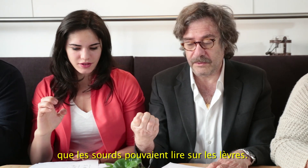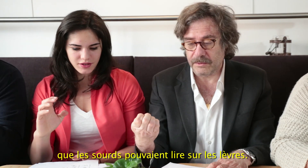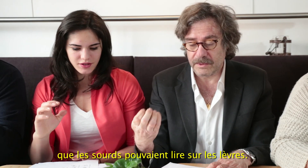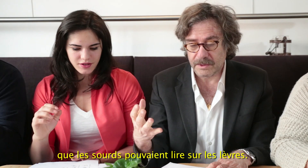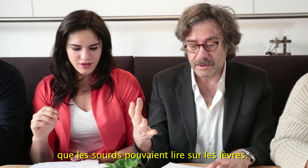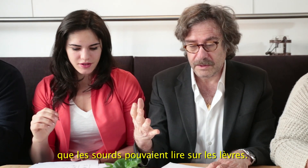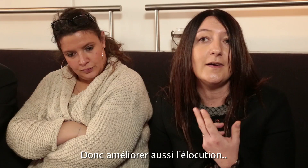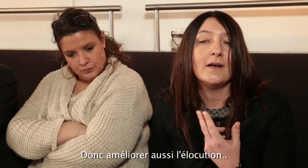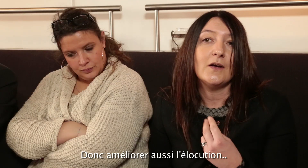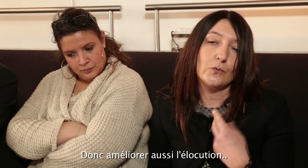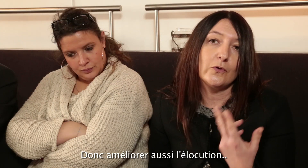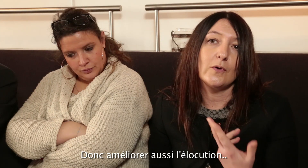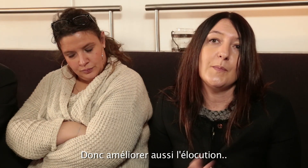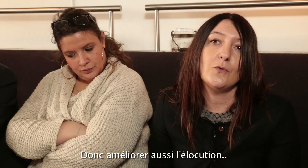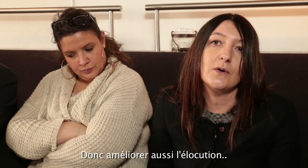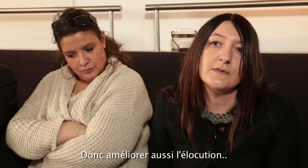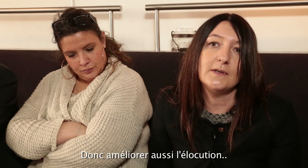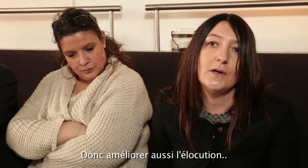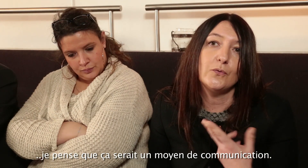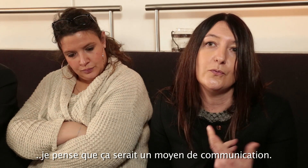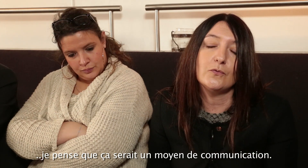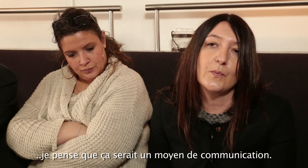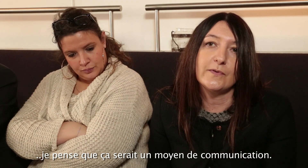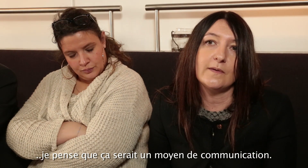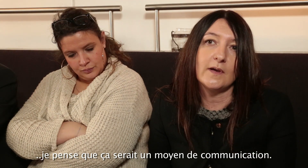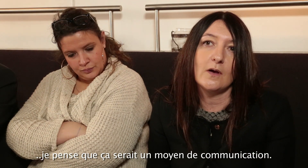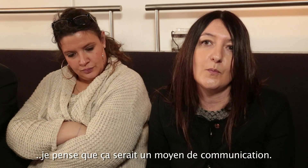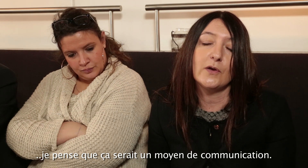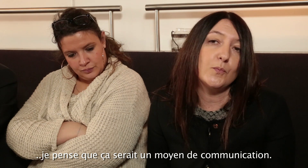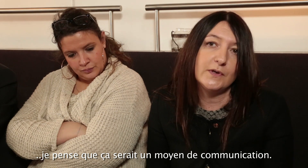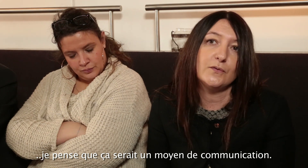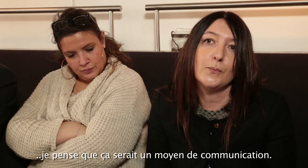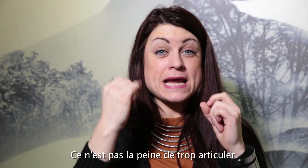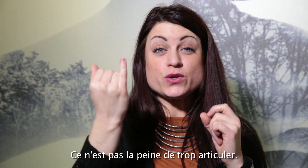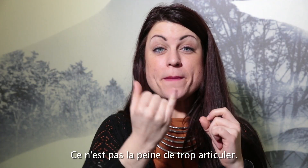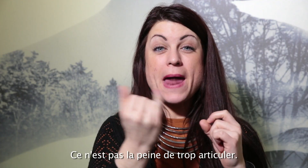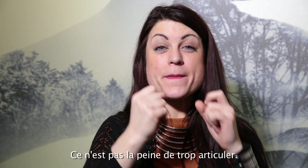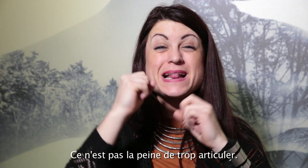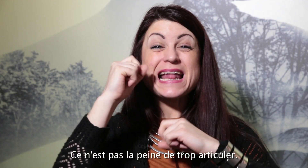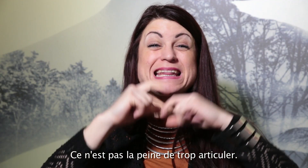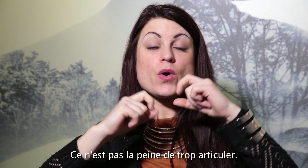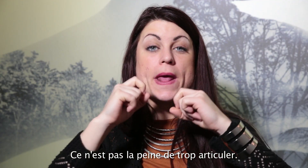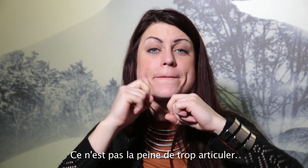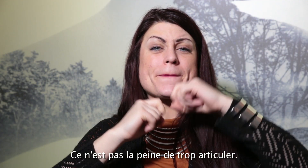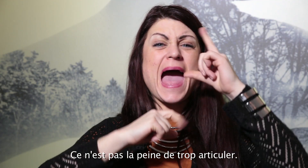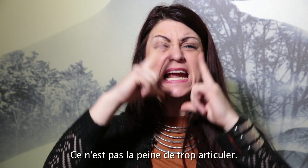pouvaient lire sur les lèvres donc améliorer aussi l'élocution je pense que c'est un moyen de communication Ce n pas la peine d'articuler C moyen